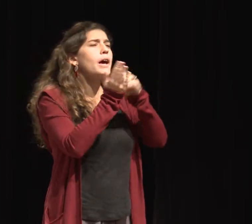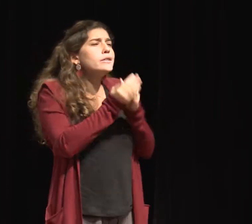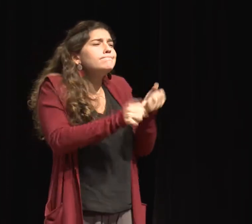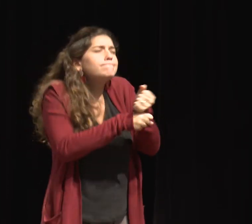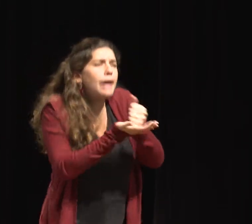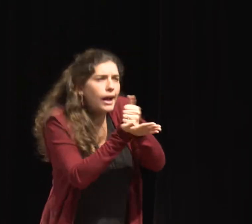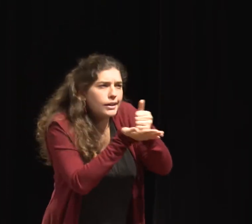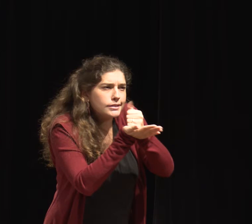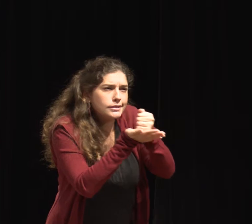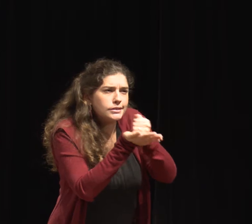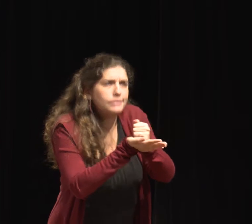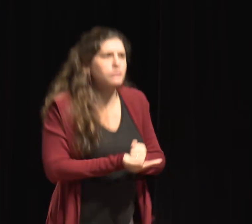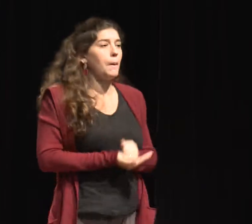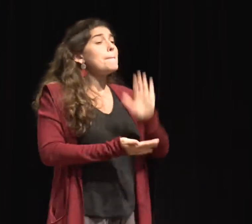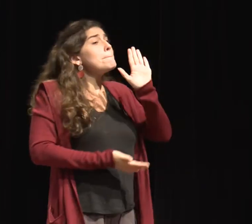os vocabulários básicos.